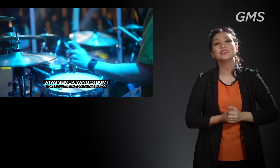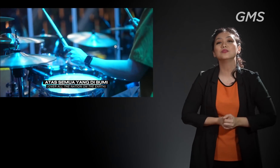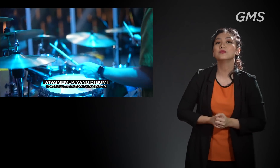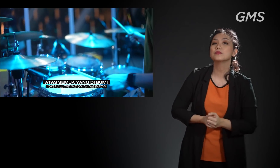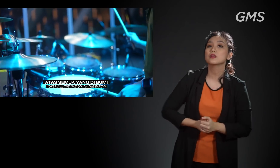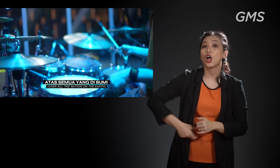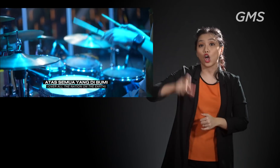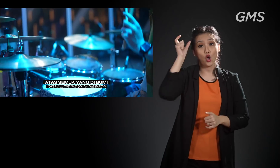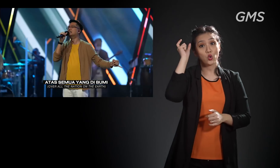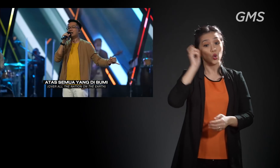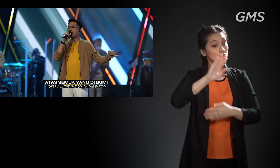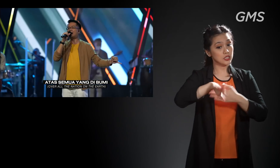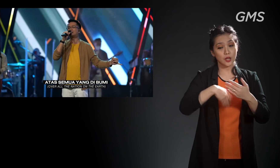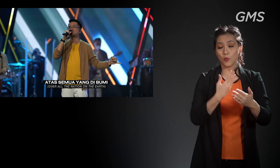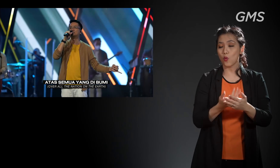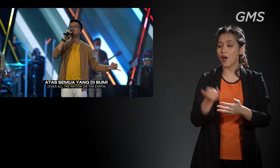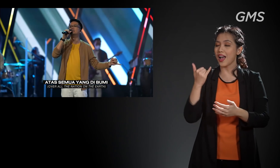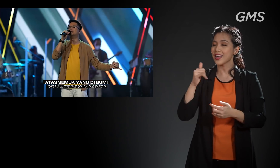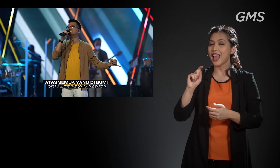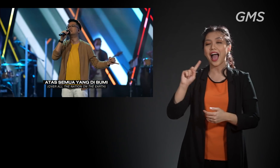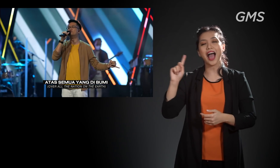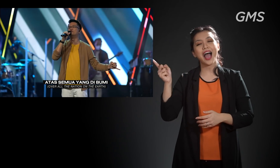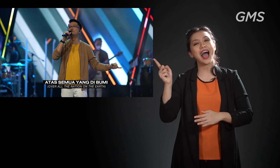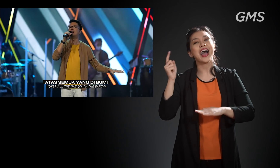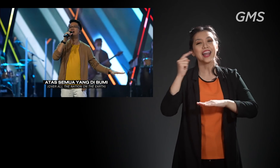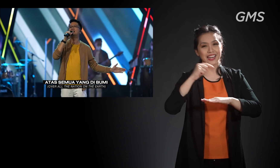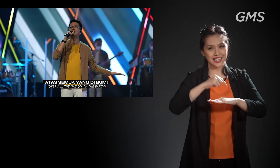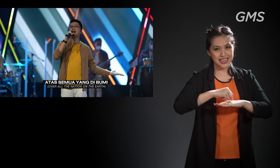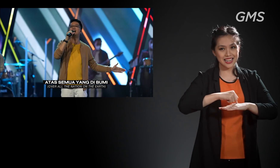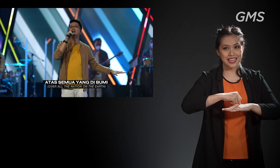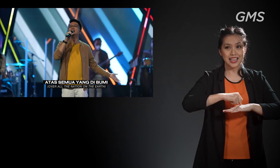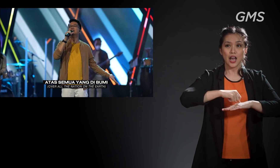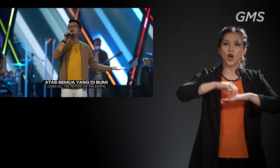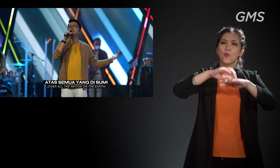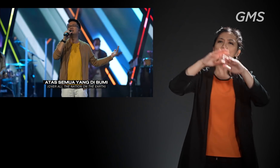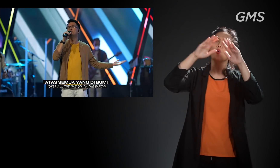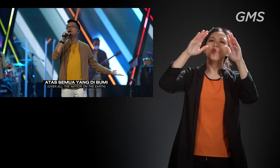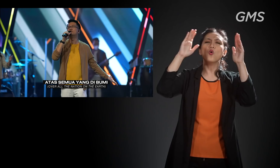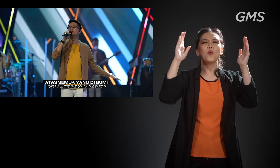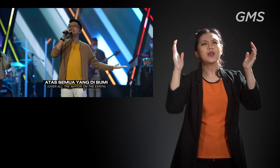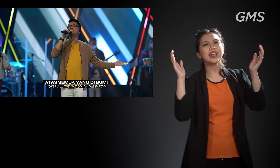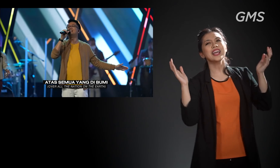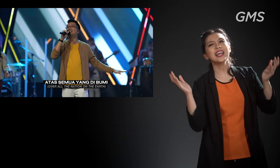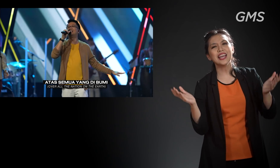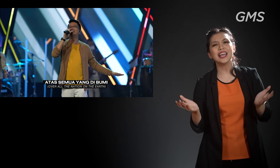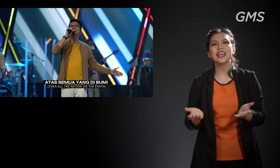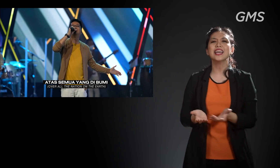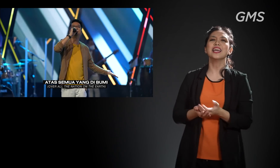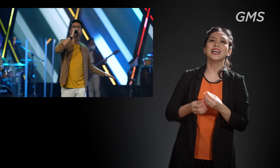atas semua, atas semua yang di bumi.